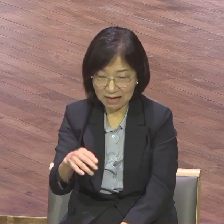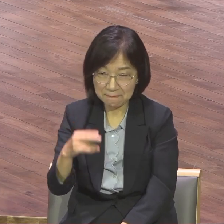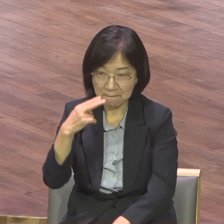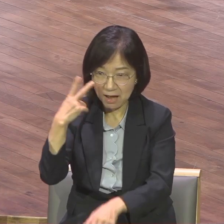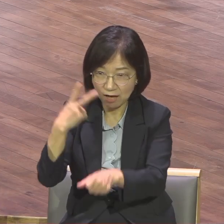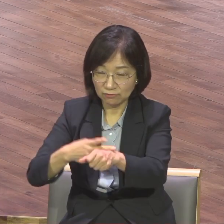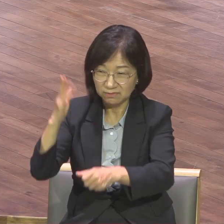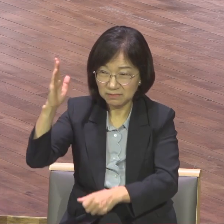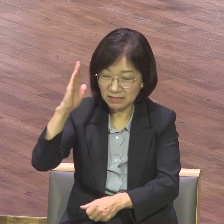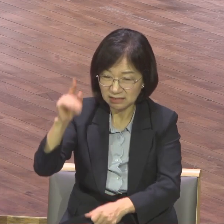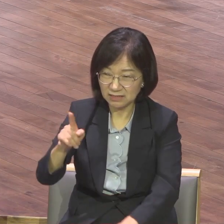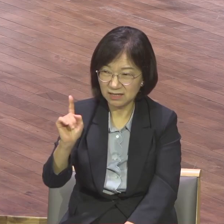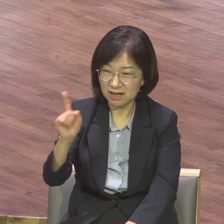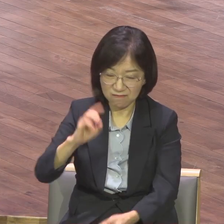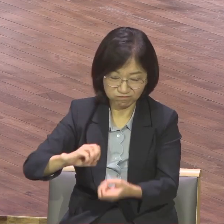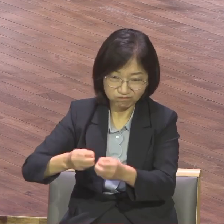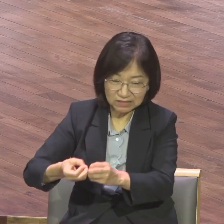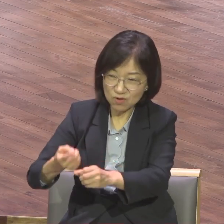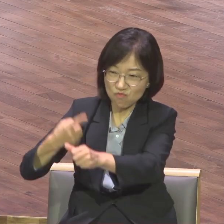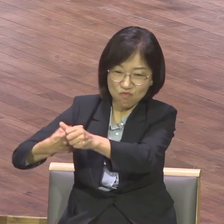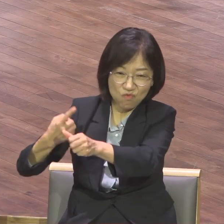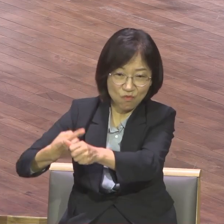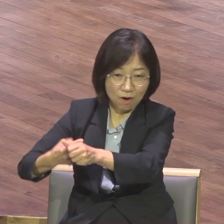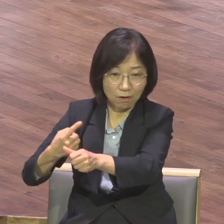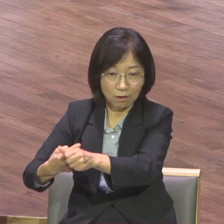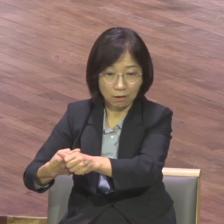반박하고 비방하고